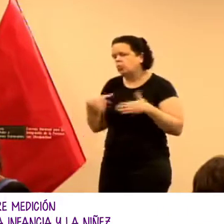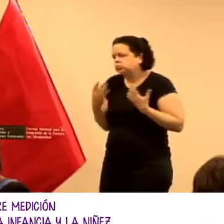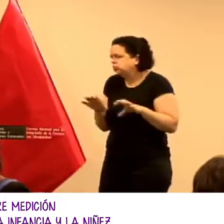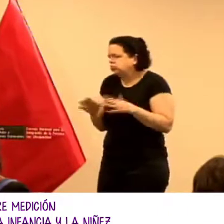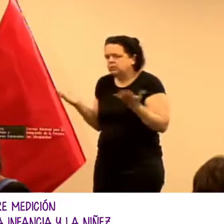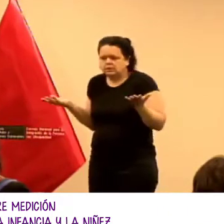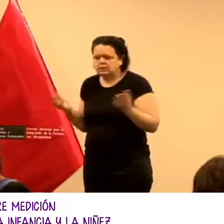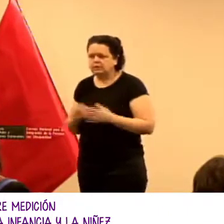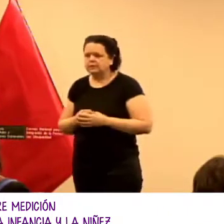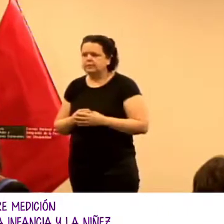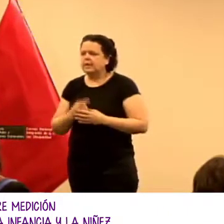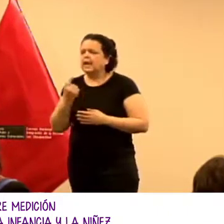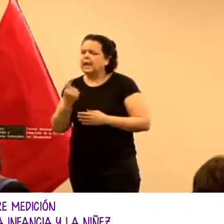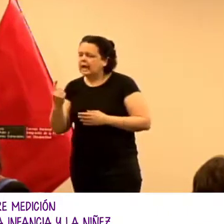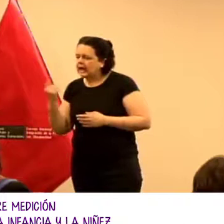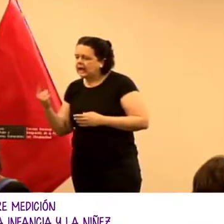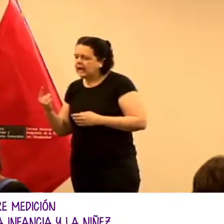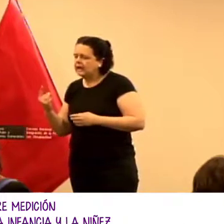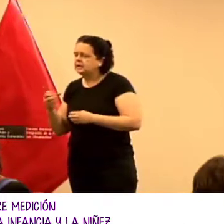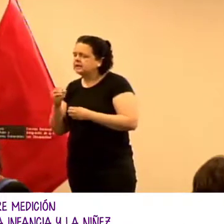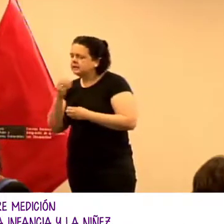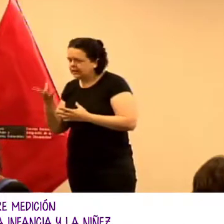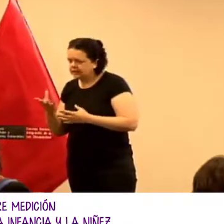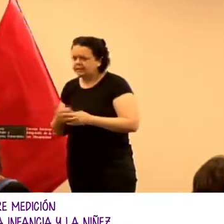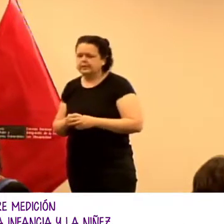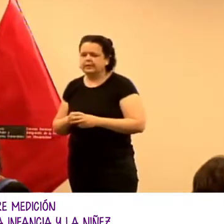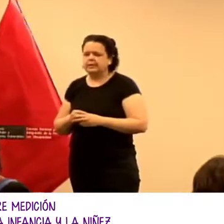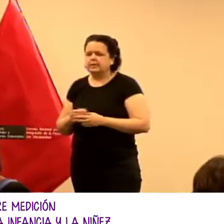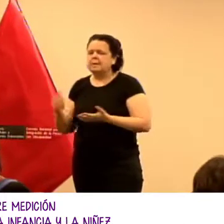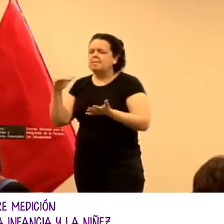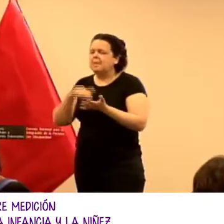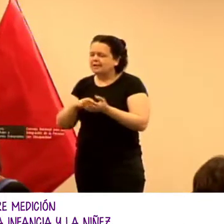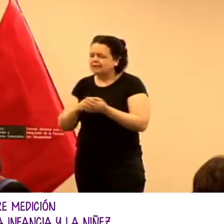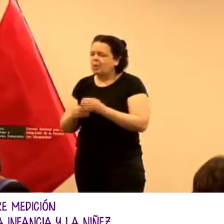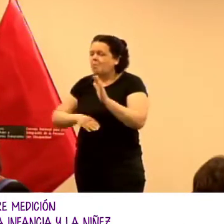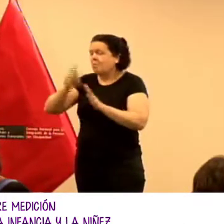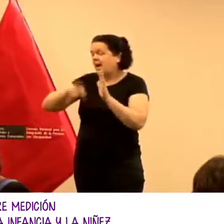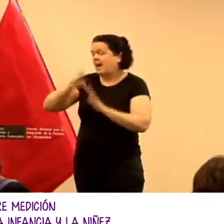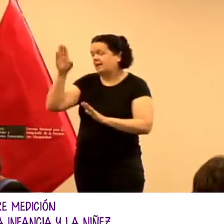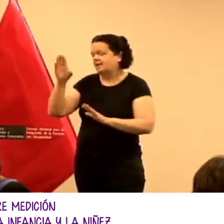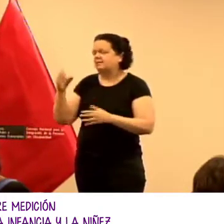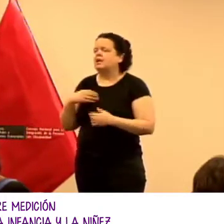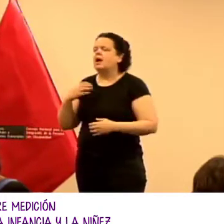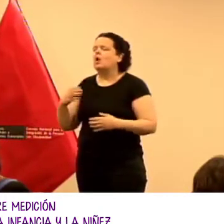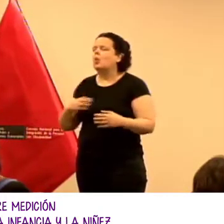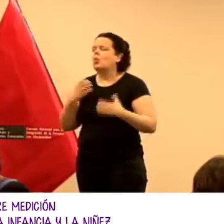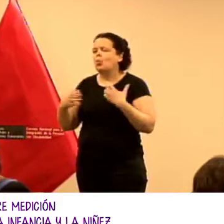hacerlo, cada día para la ansiedad y la depresión, y más y mucho más para el control de comportamiento.